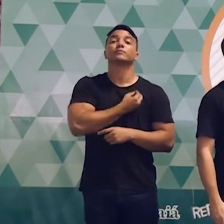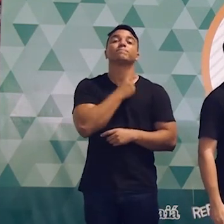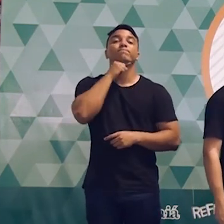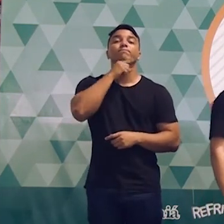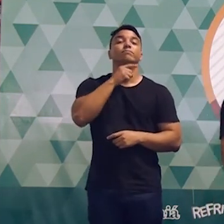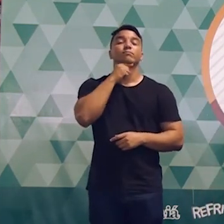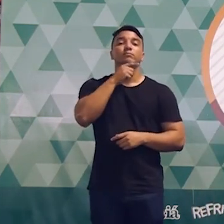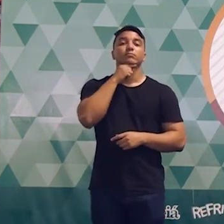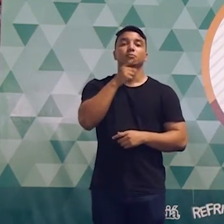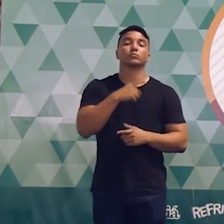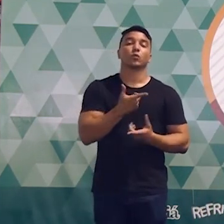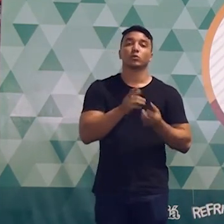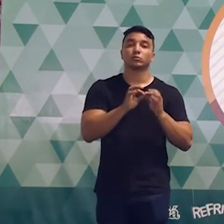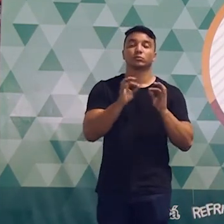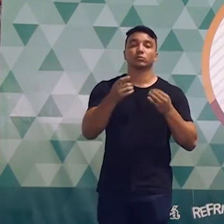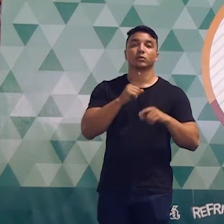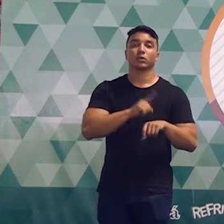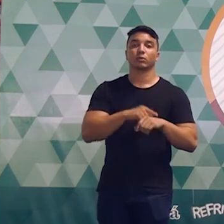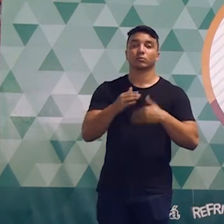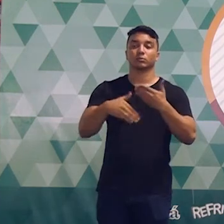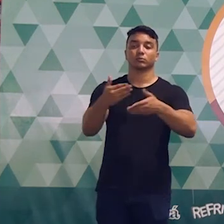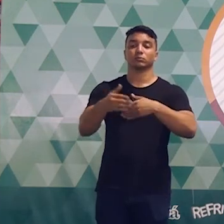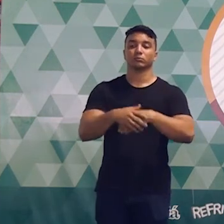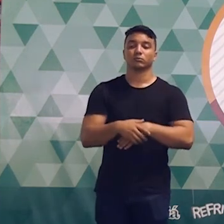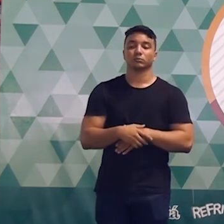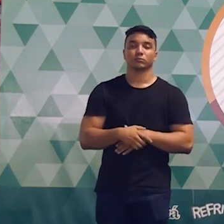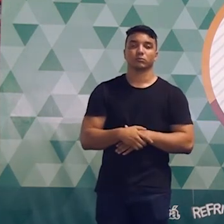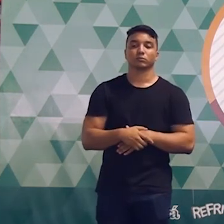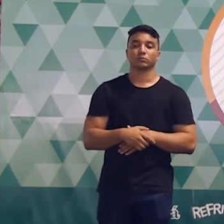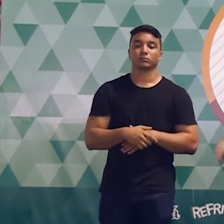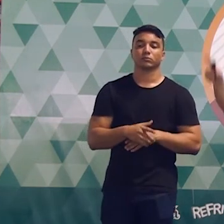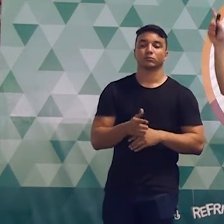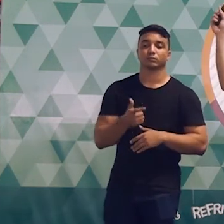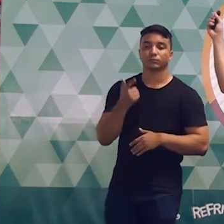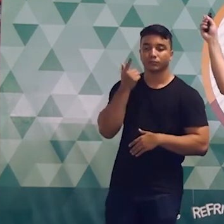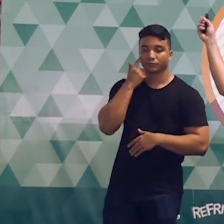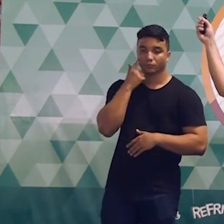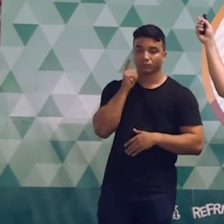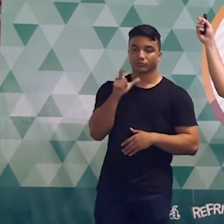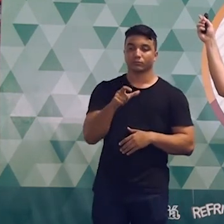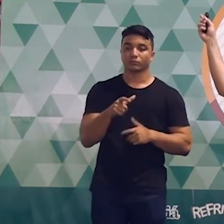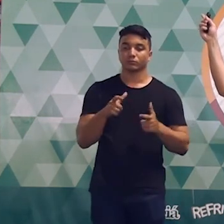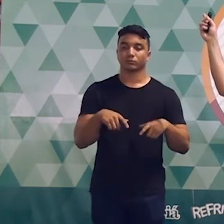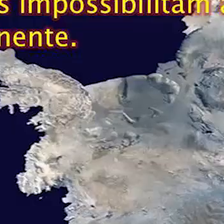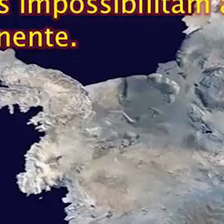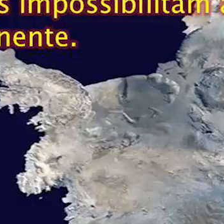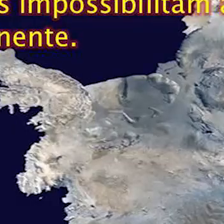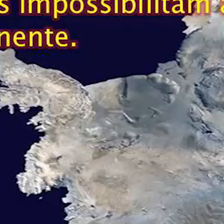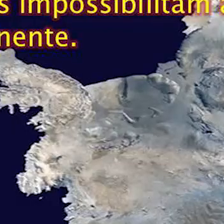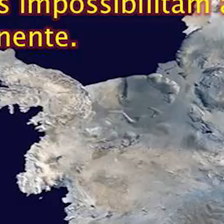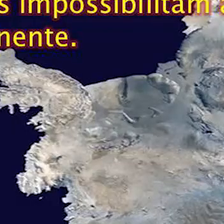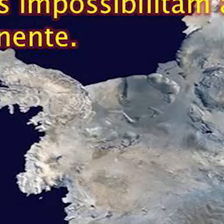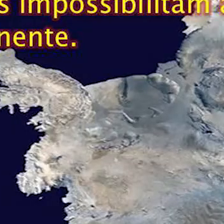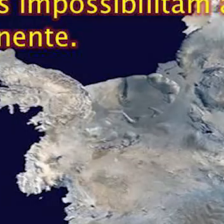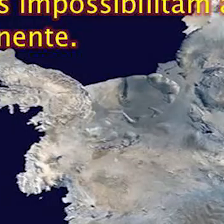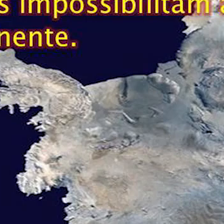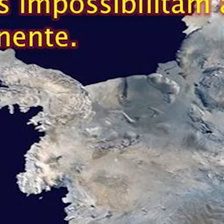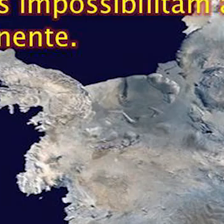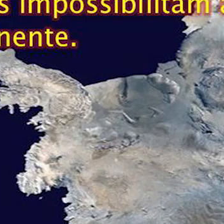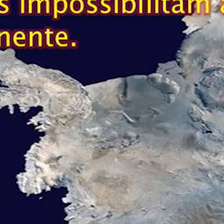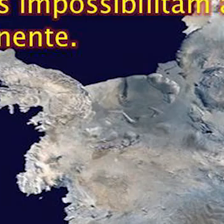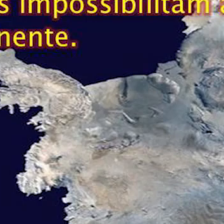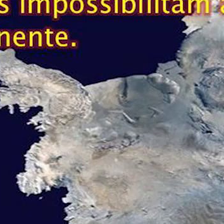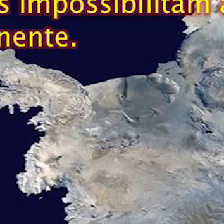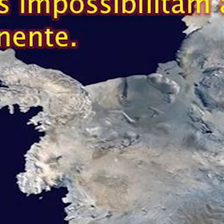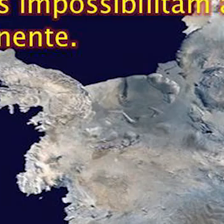longo prazo, por longo prazo? Não dá para viver por longo prazo? Aí, ó, a Antártida. Ah, mas